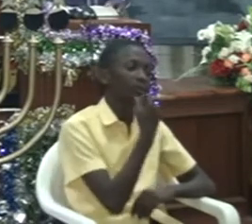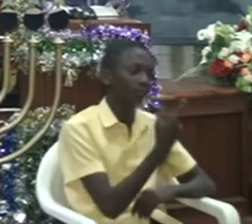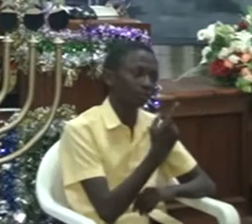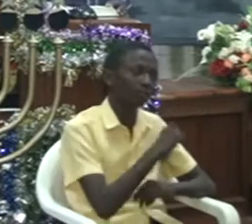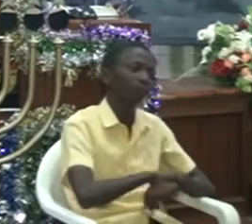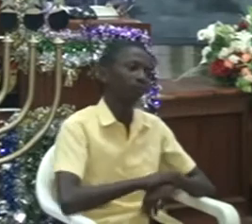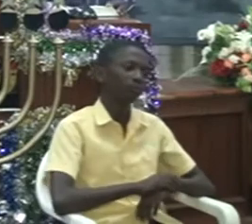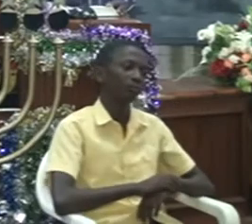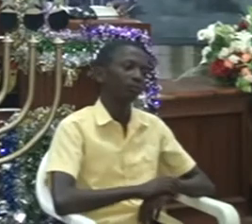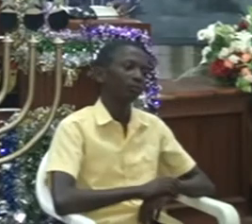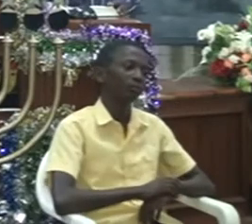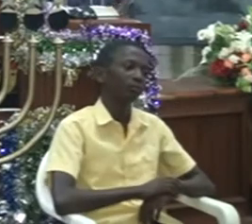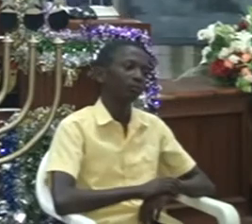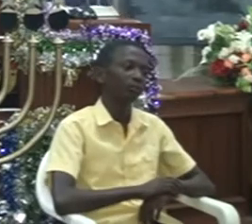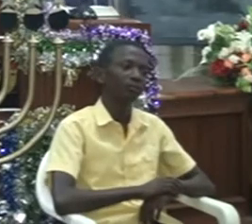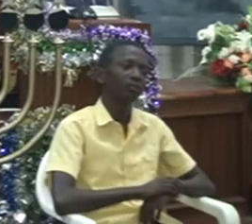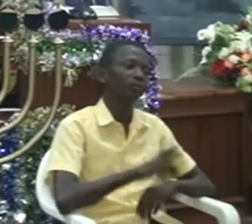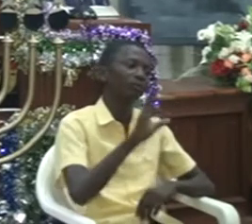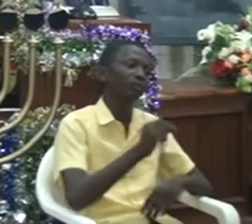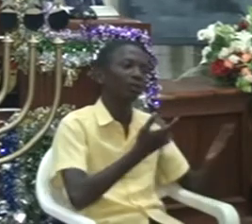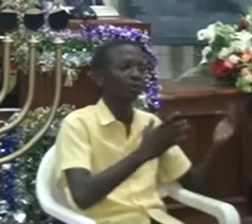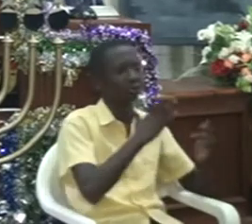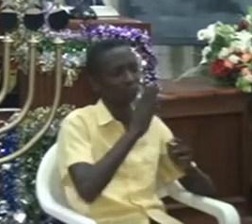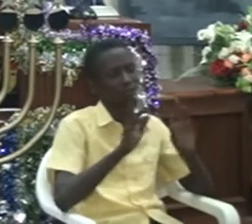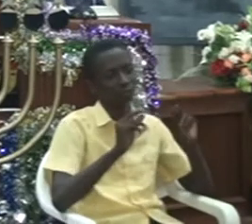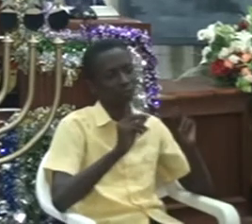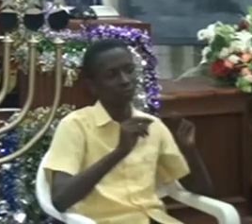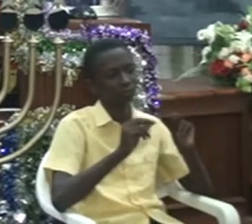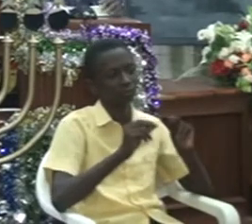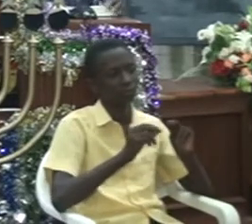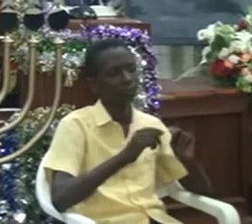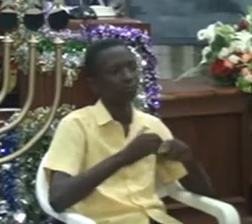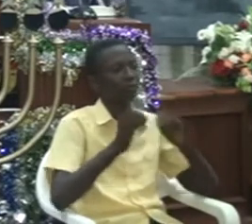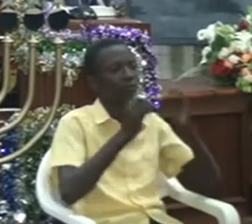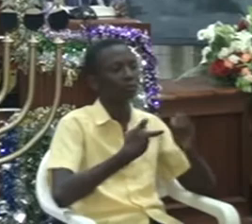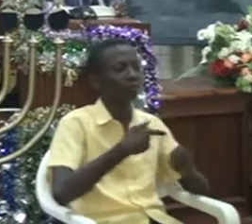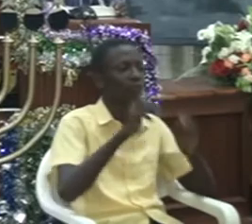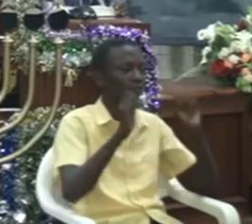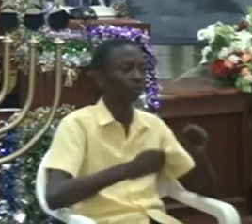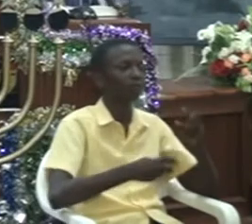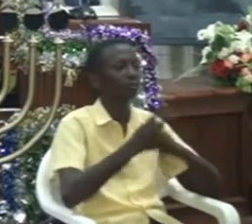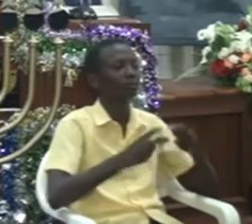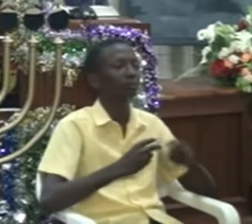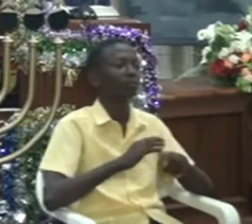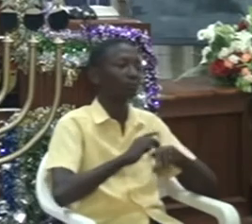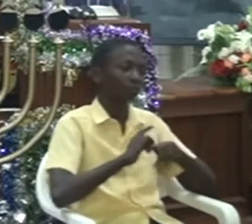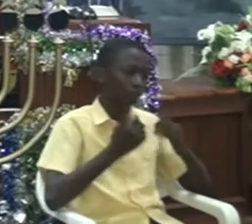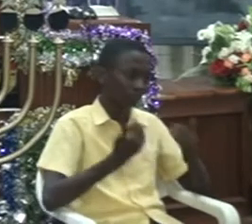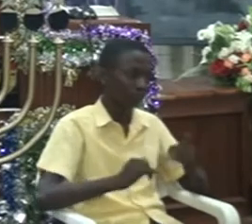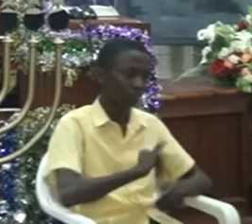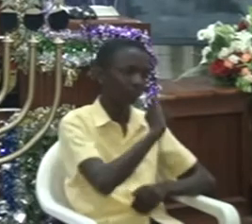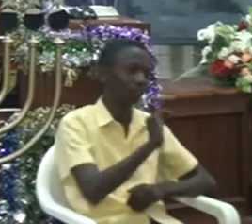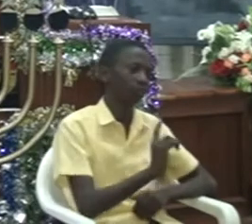ninasema na wewe. N'attends plus. Usingojele tena. Il devait venir. Bon, alipashwa kuya. Je suis. Lakini mie huyu